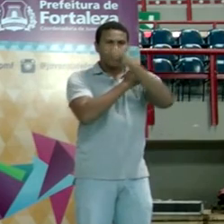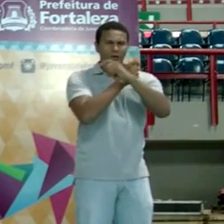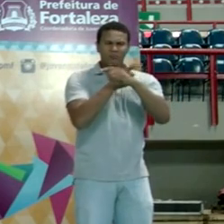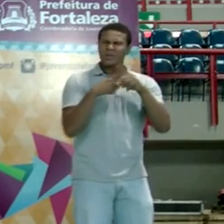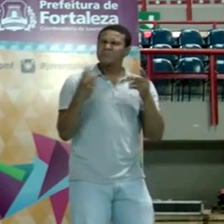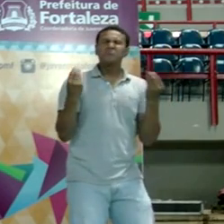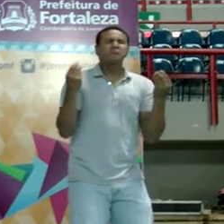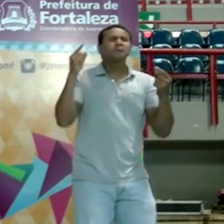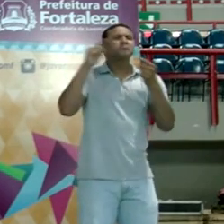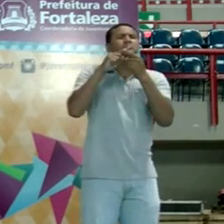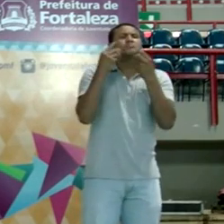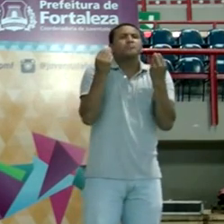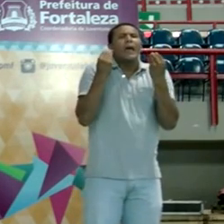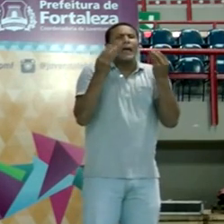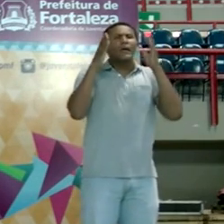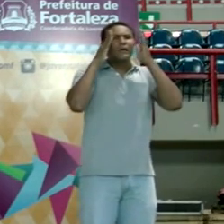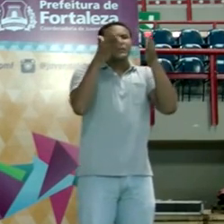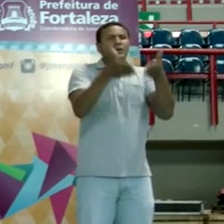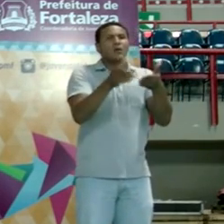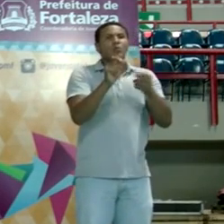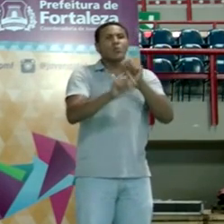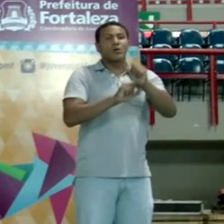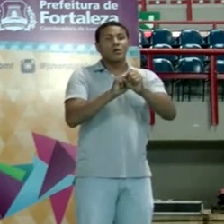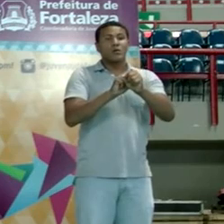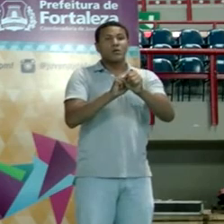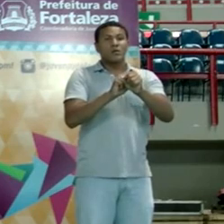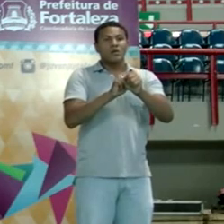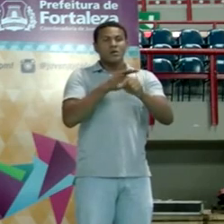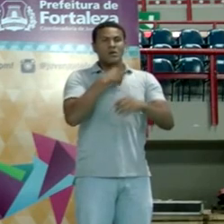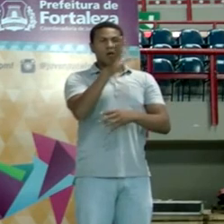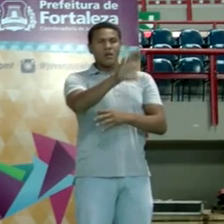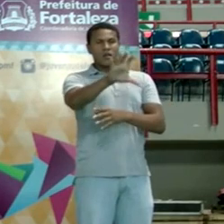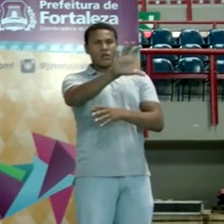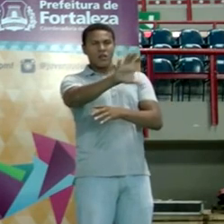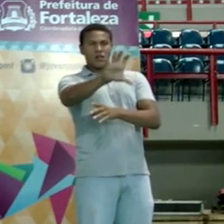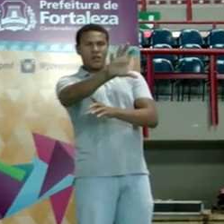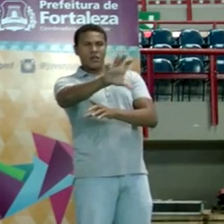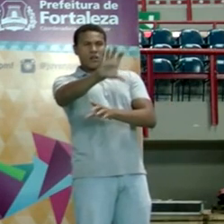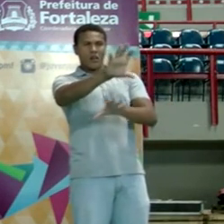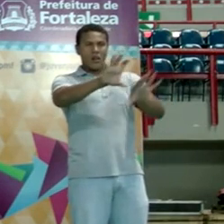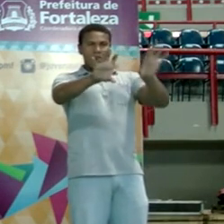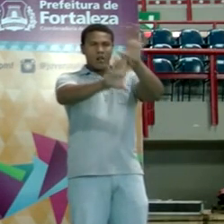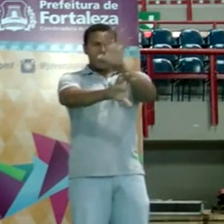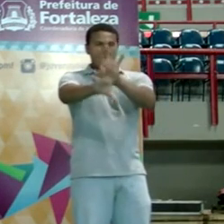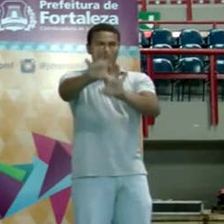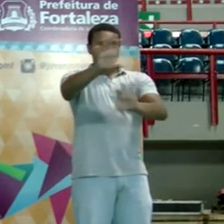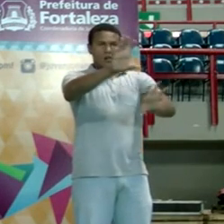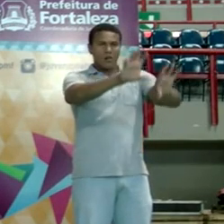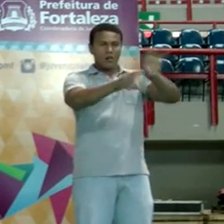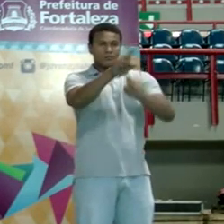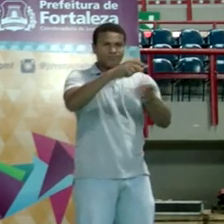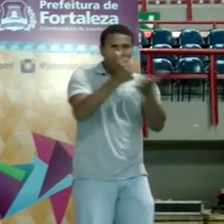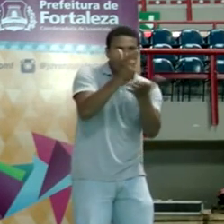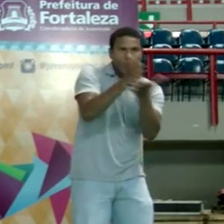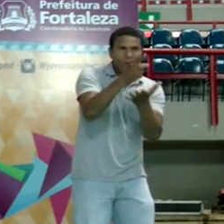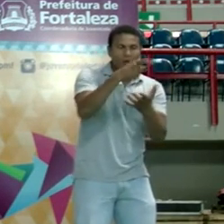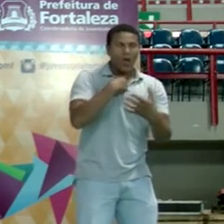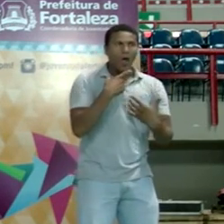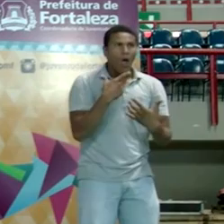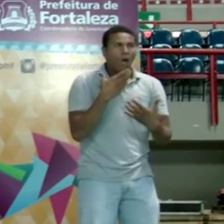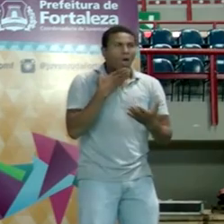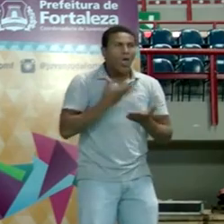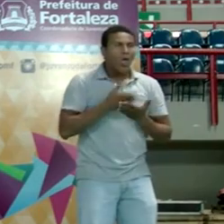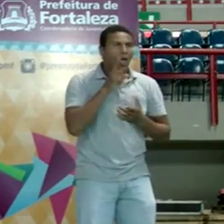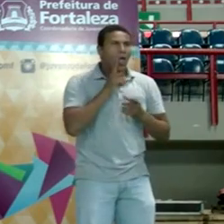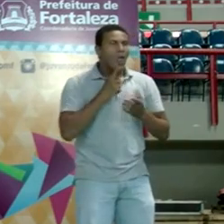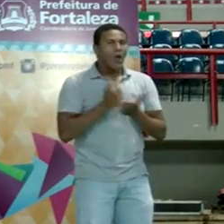dele? Simples, fazer você comprar. Isso é lindo. Meu amigo, você é